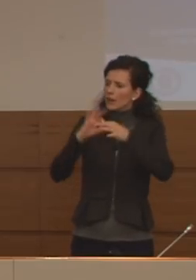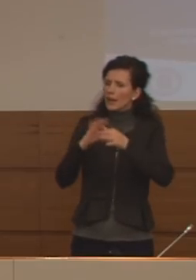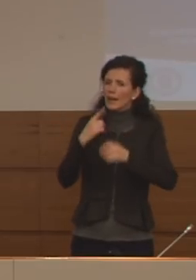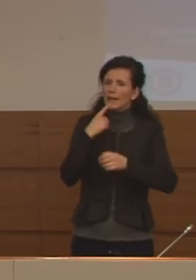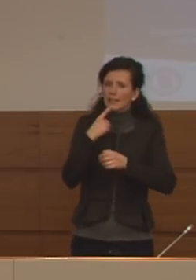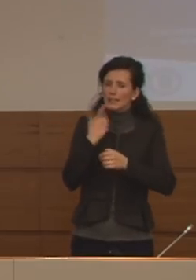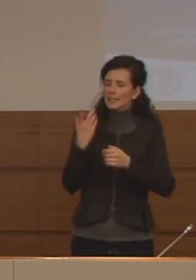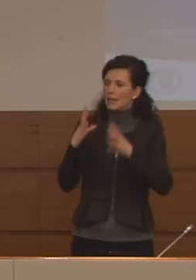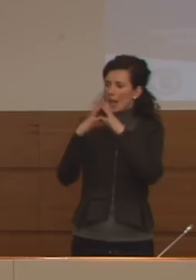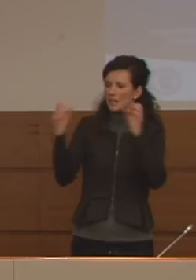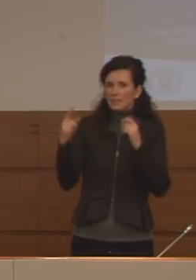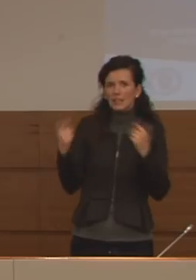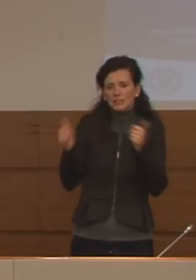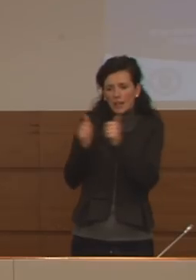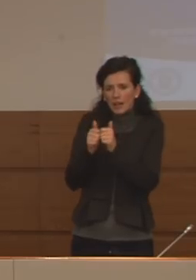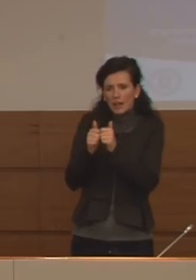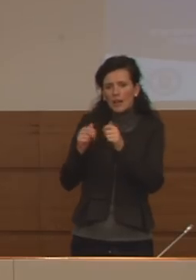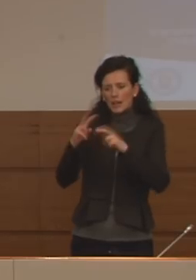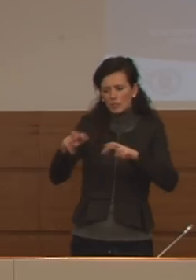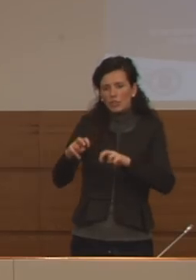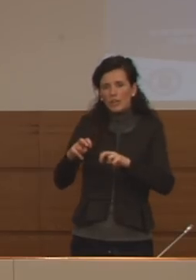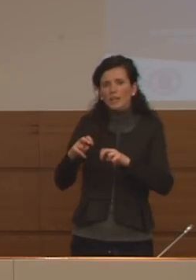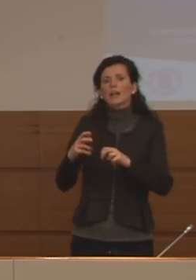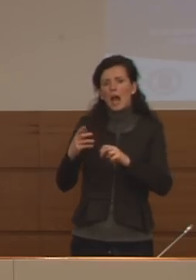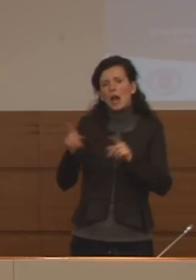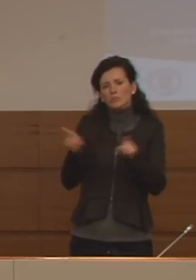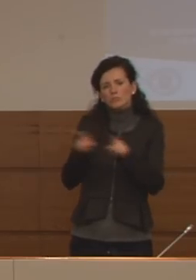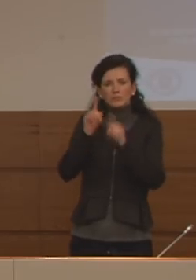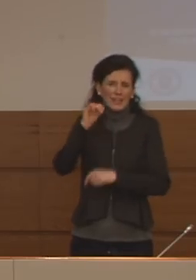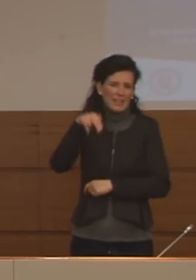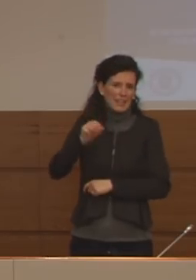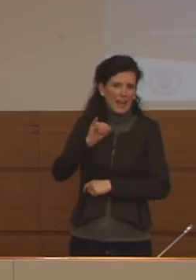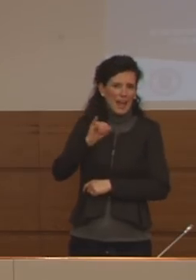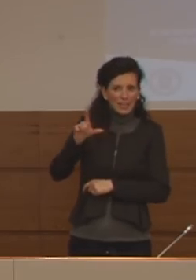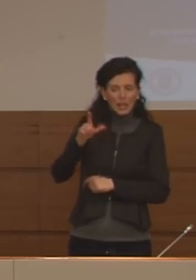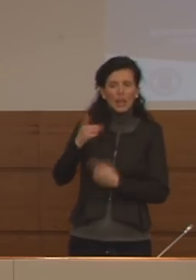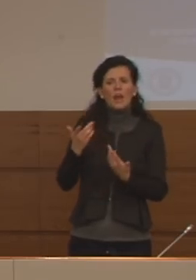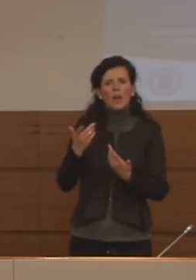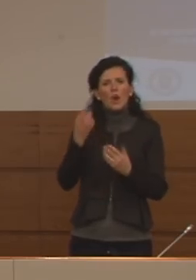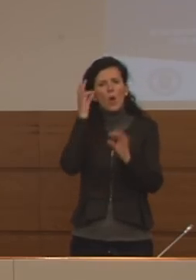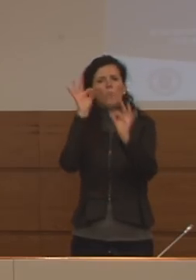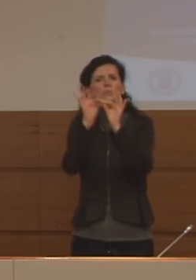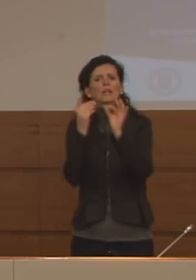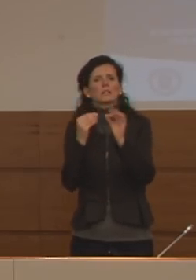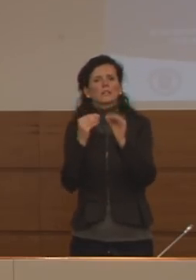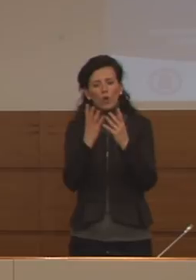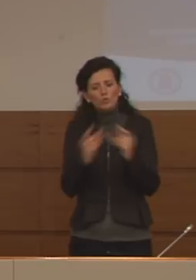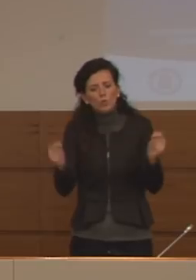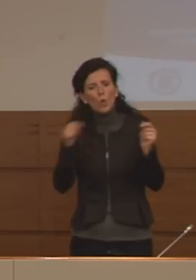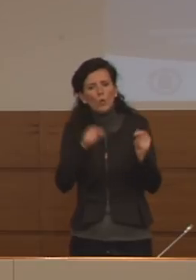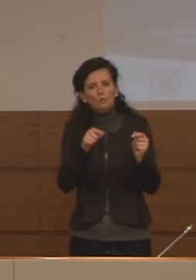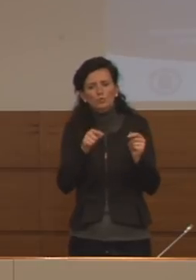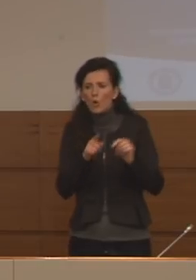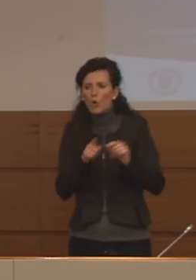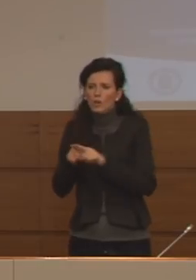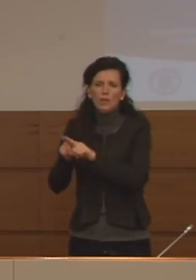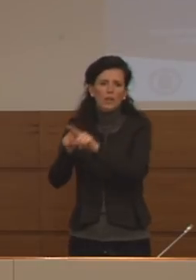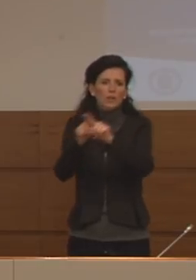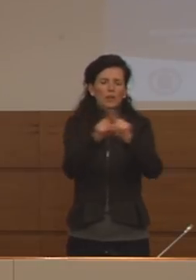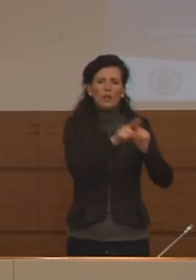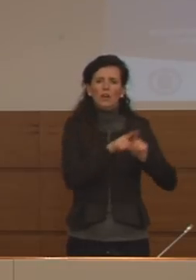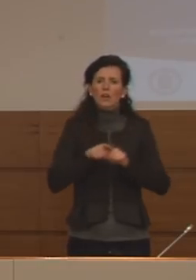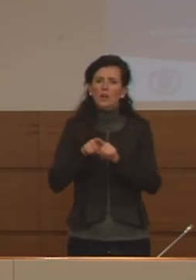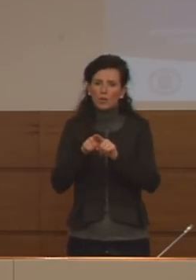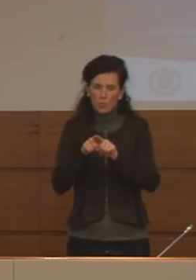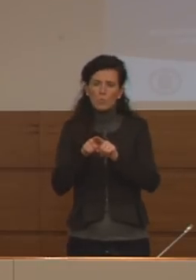omologhe alla componente ricerca dell'inail di trovare soluzioni comuni di gestione che possano